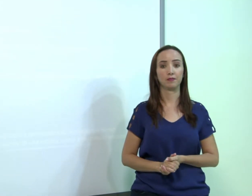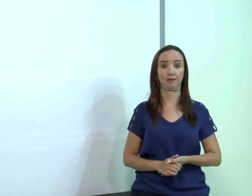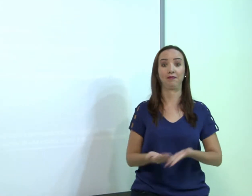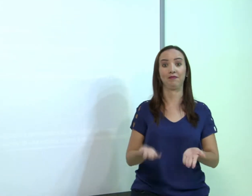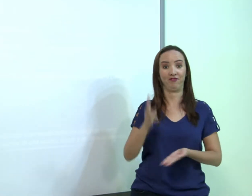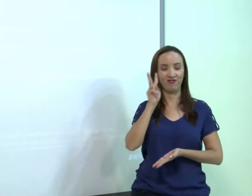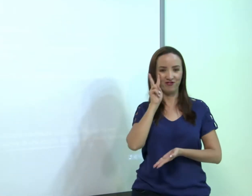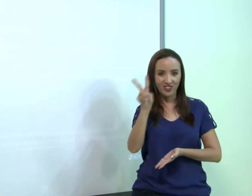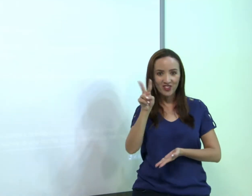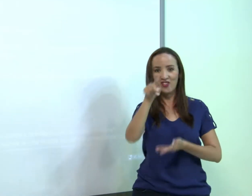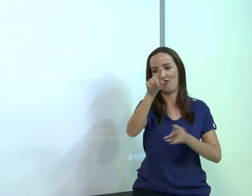Viram?